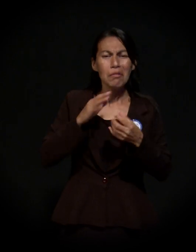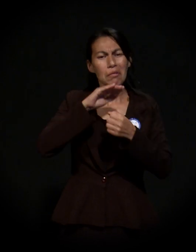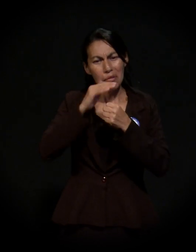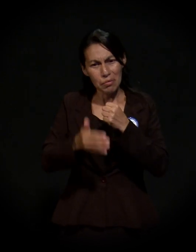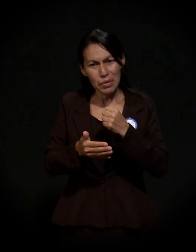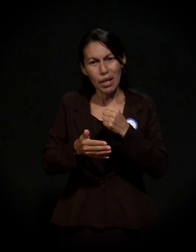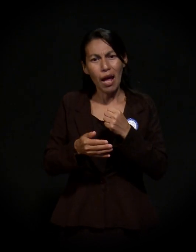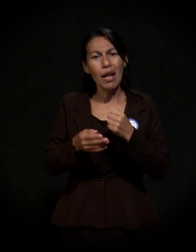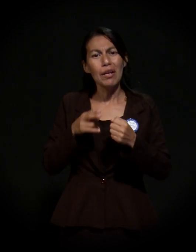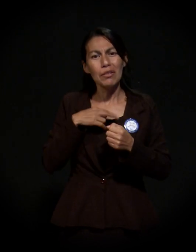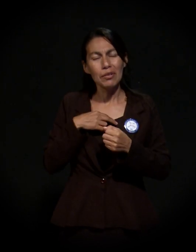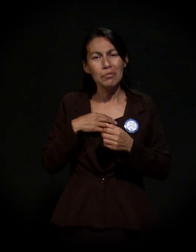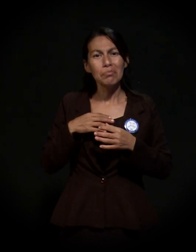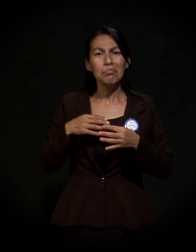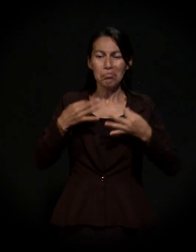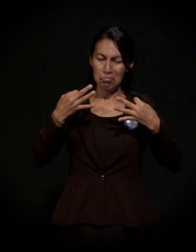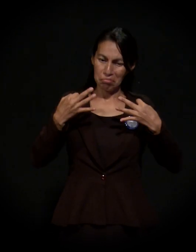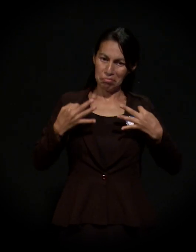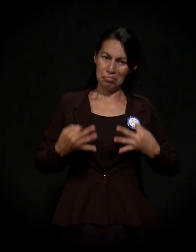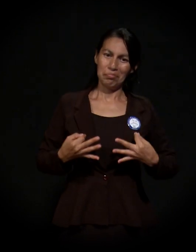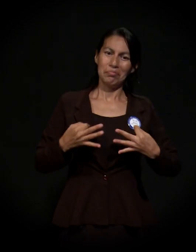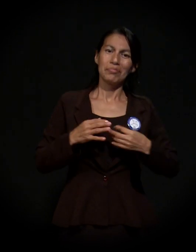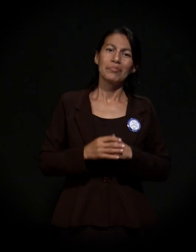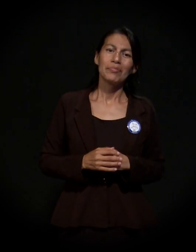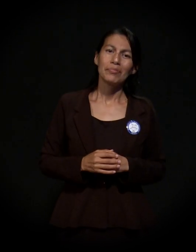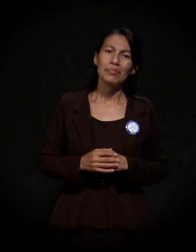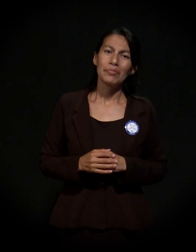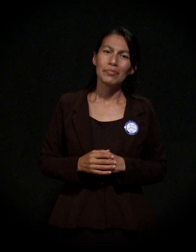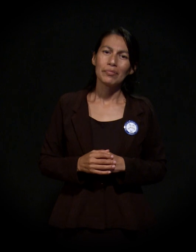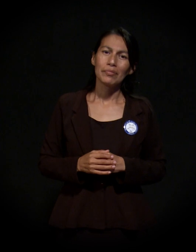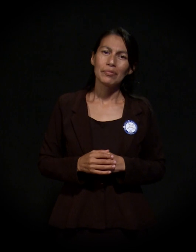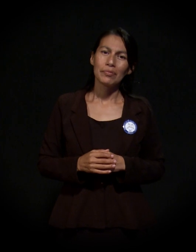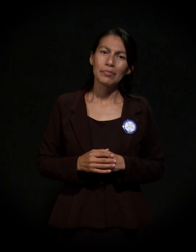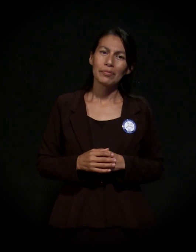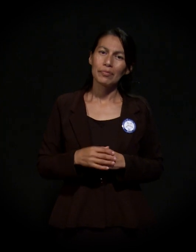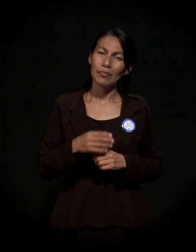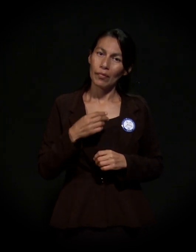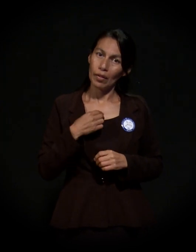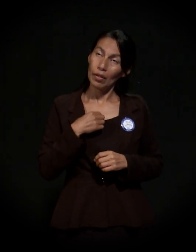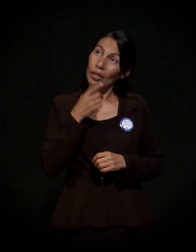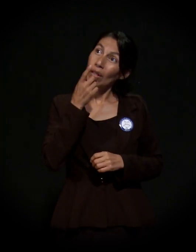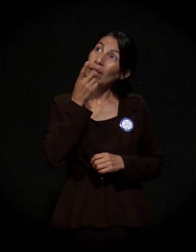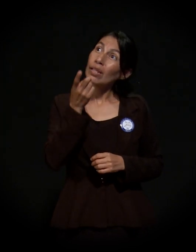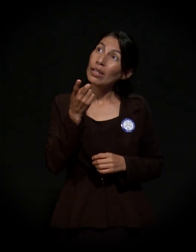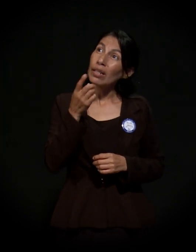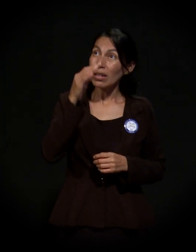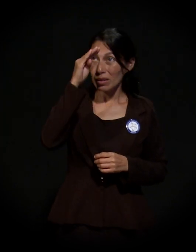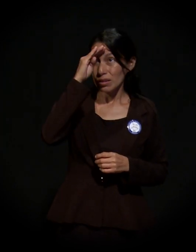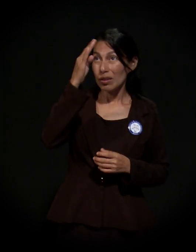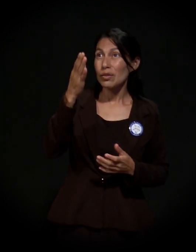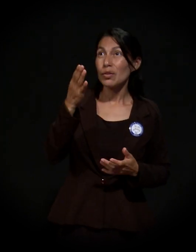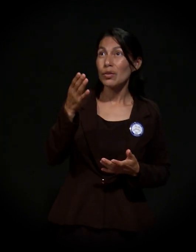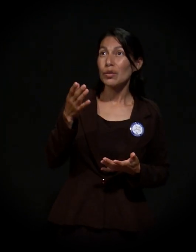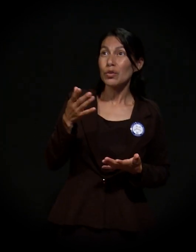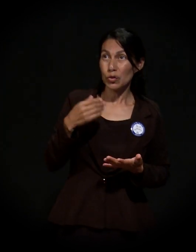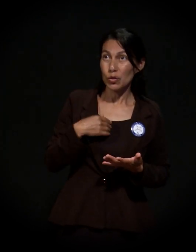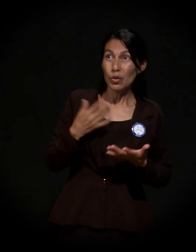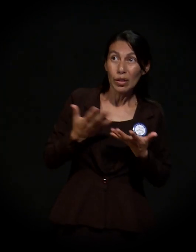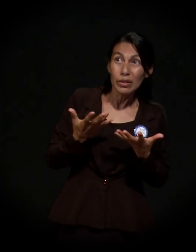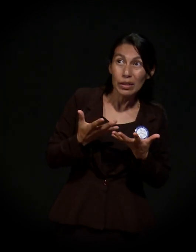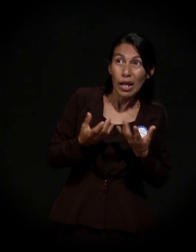recuperarme. Y sobre todo le dije, Señor, si todavía tengo algo que hacer para